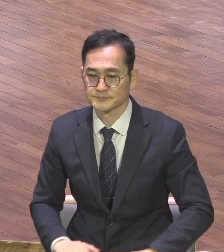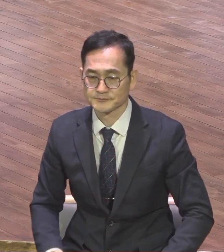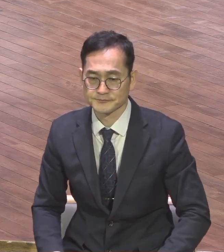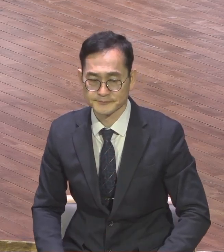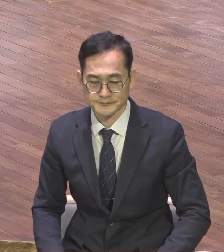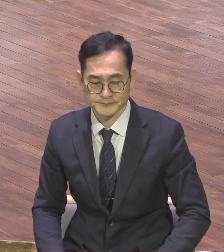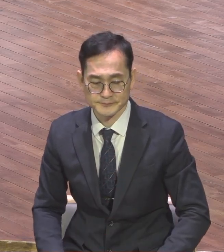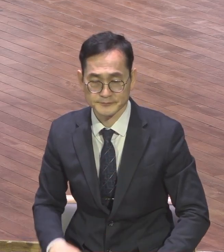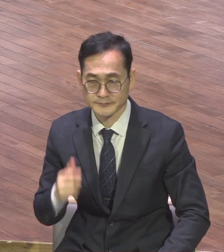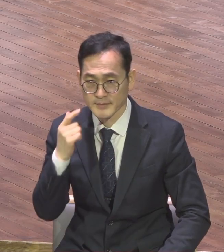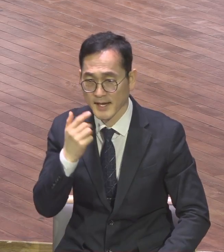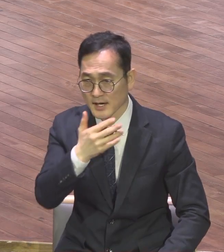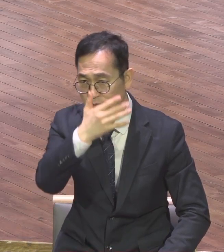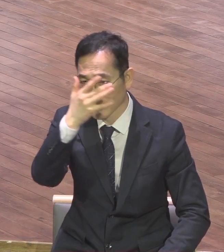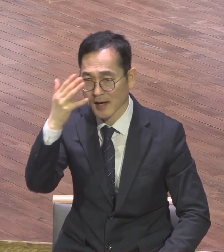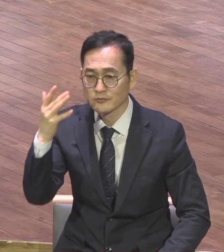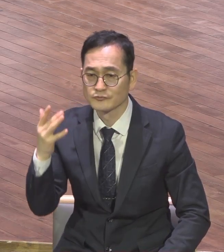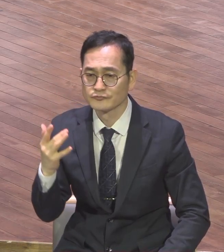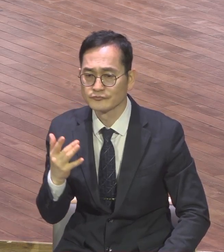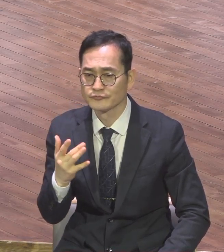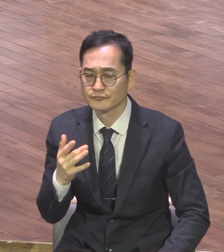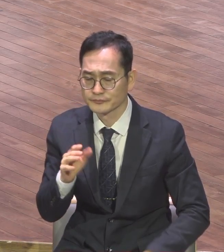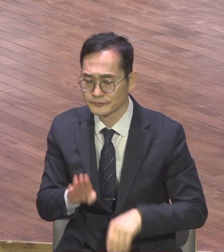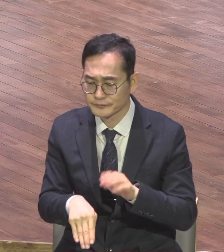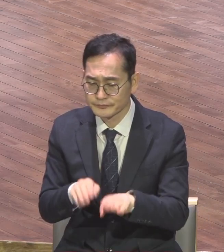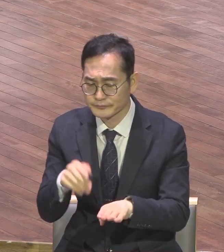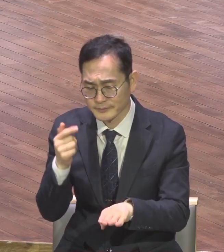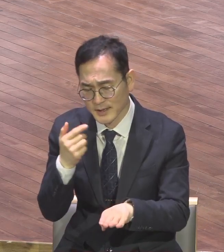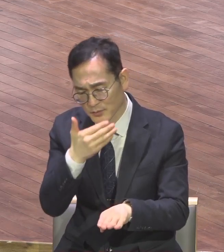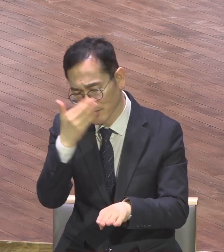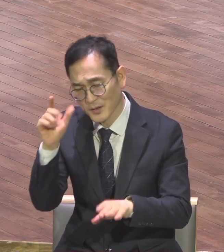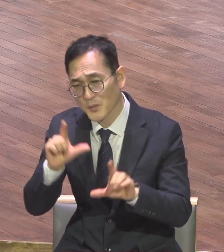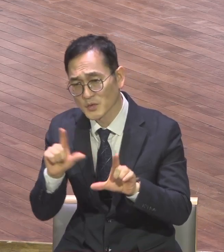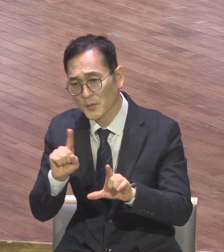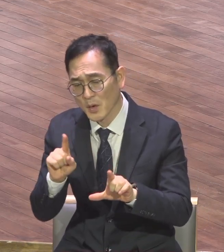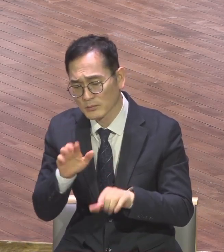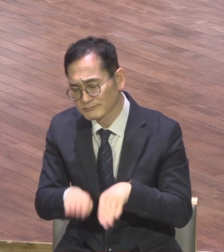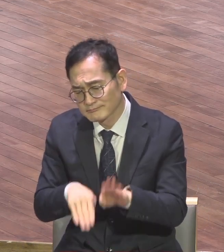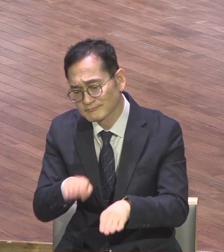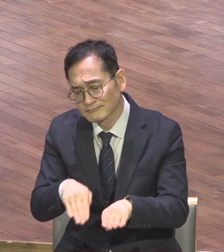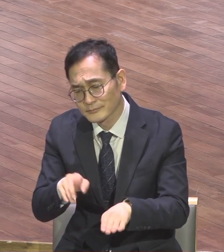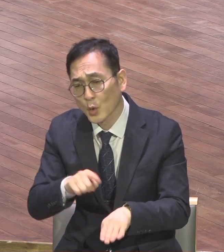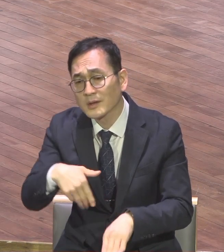아름다운 발걸음이 어떤 발걸음이냐? 복음을